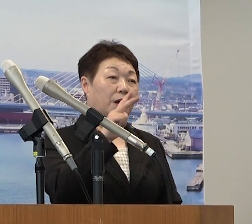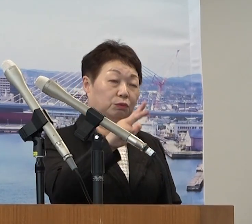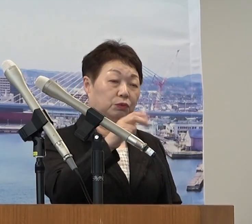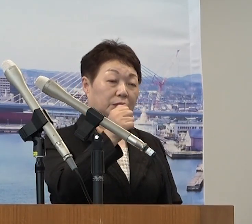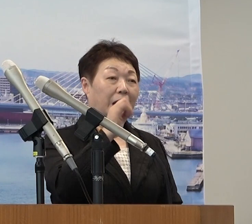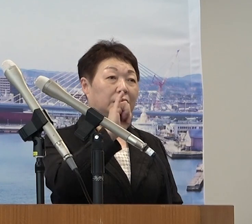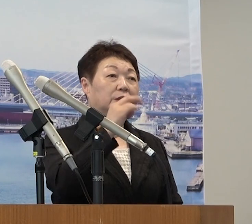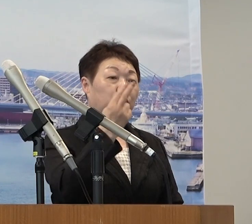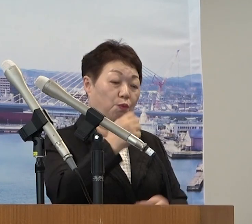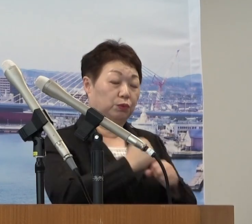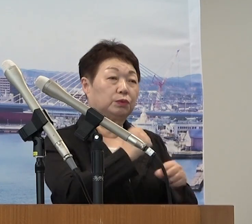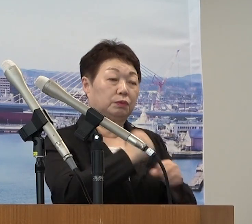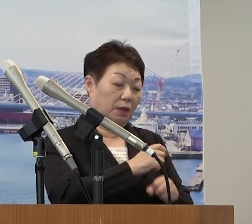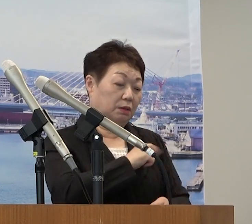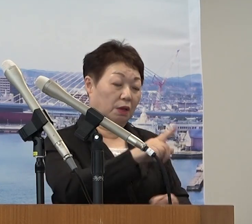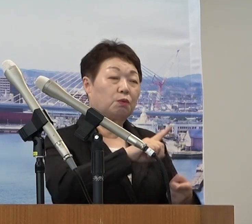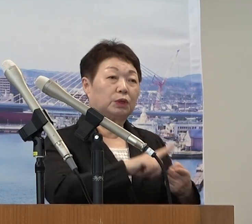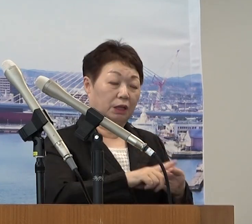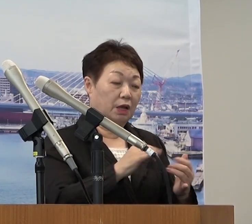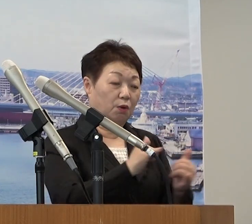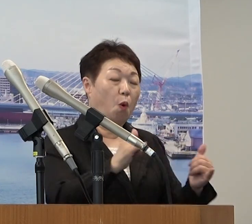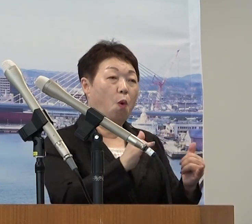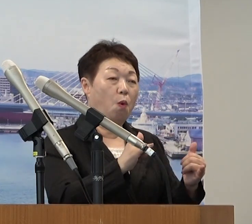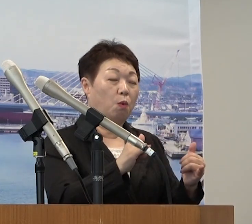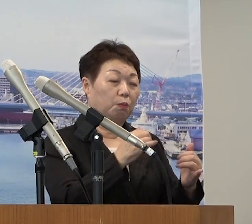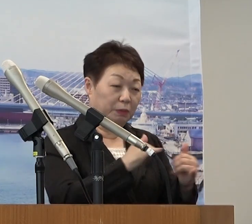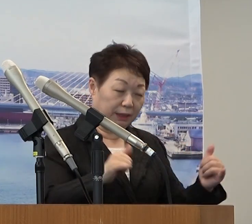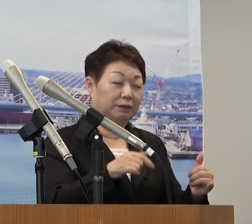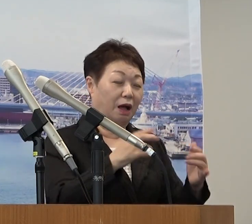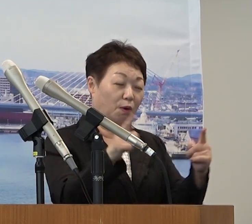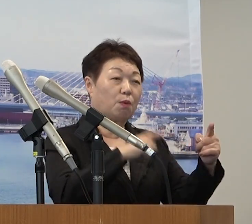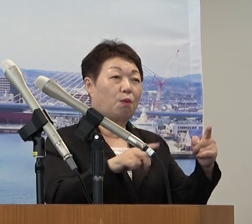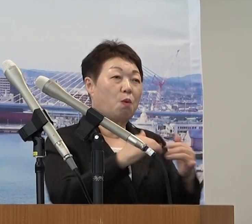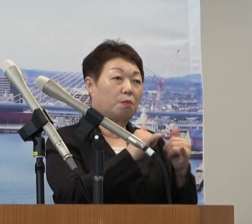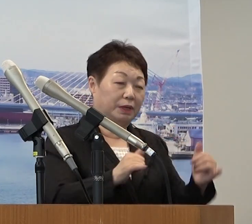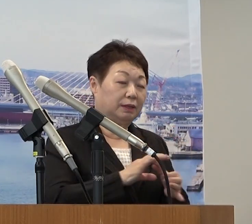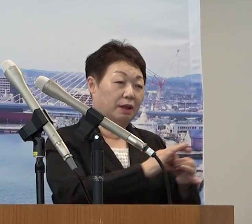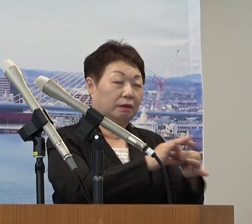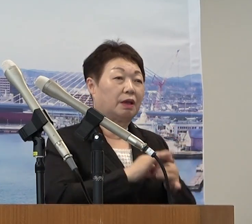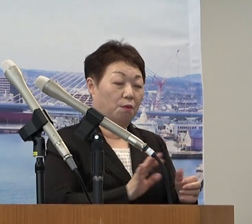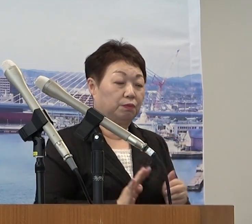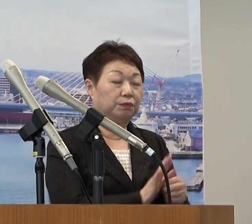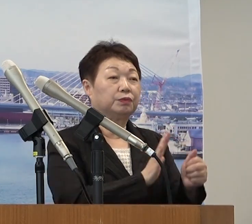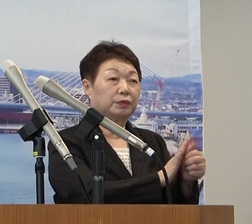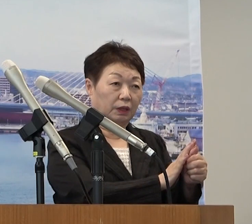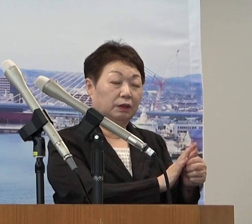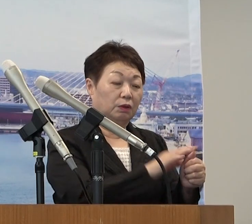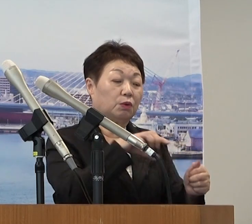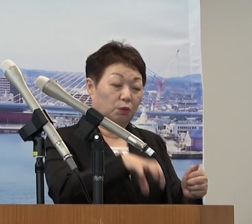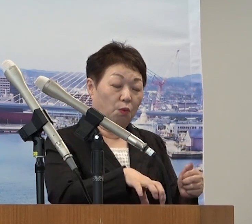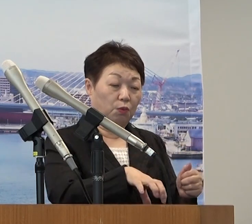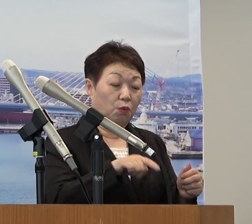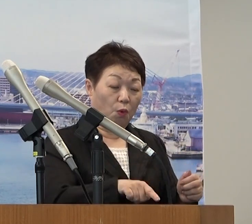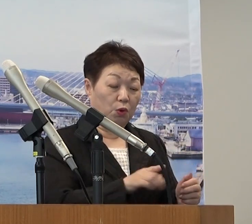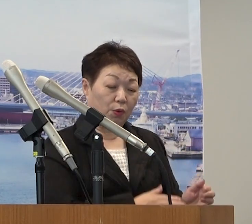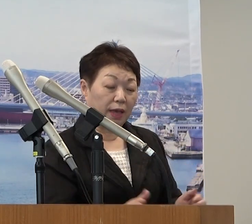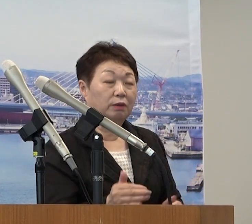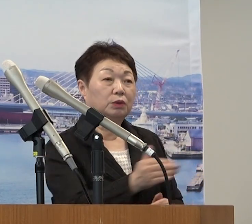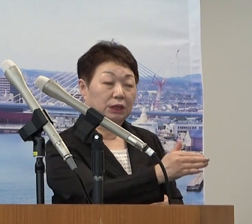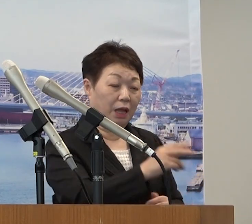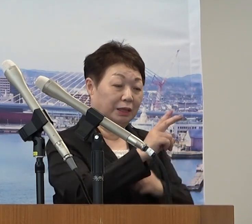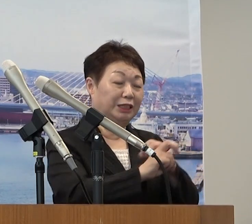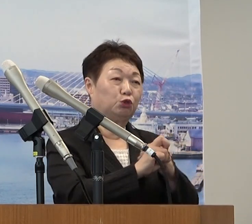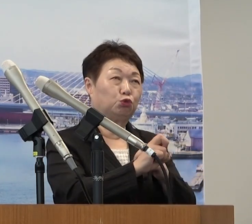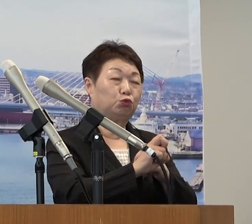まして、積極的に公民連携に関する情報を発信するほか、ポータルサイトを経由して24時